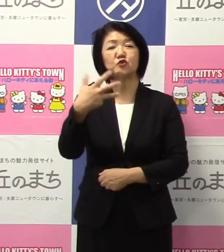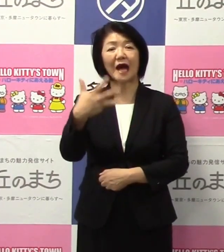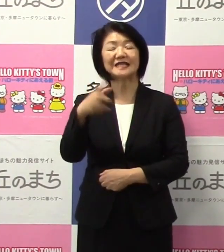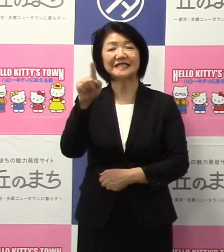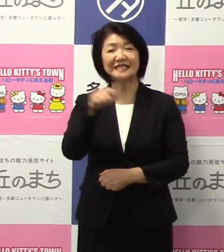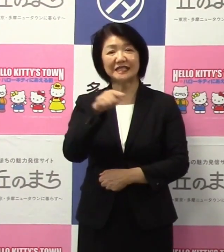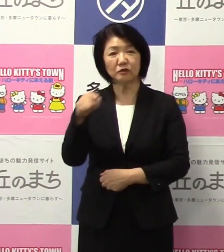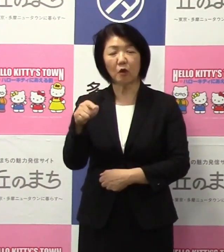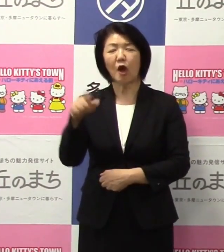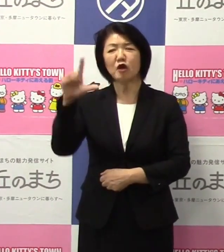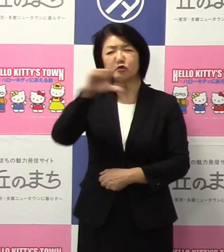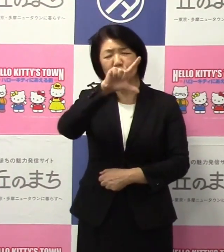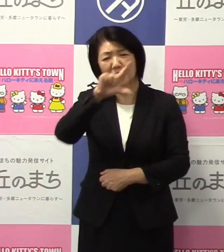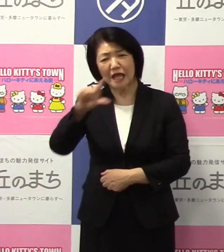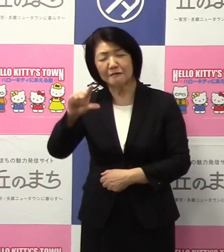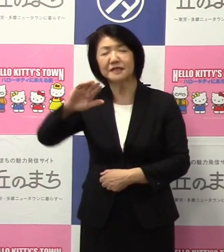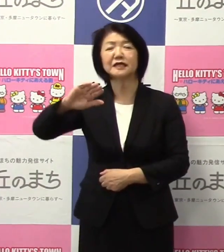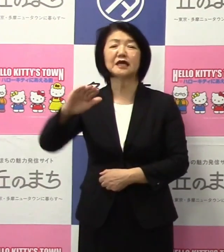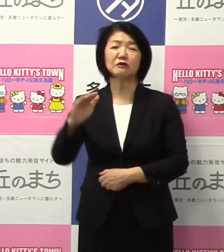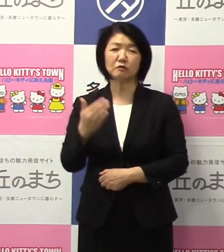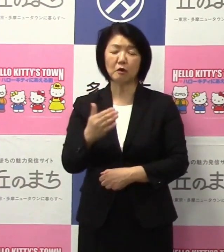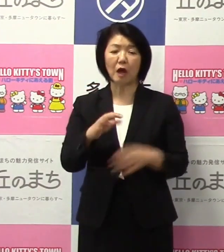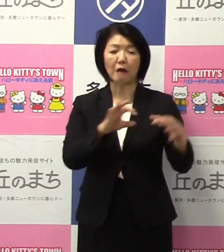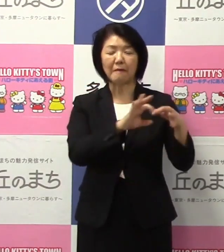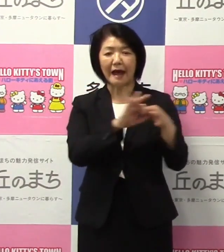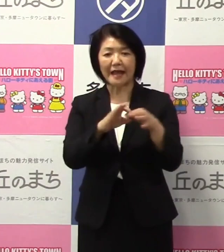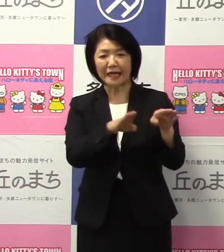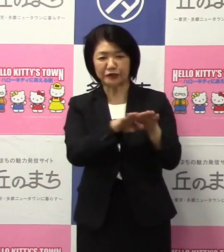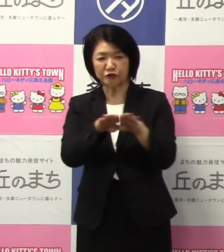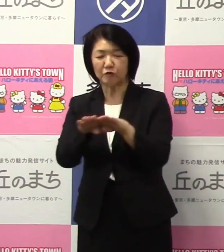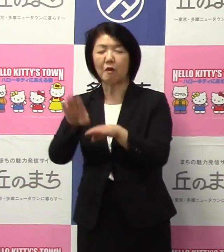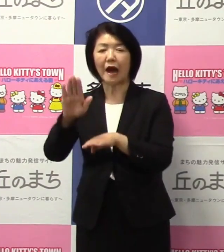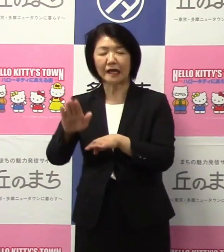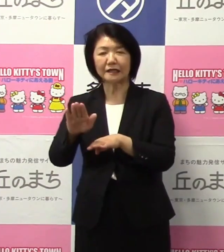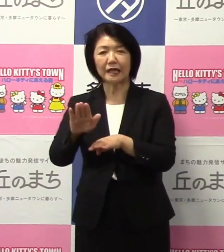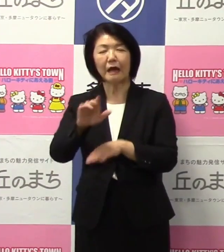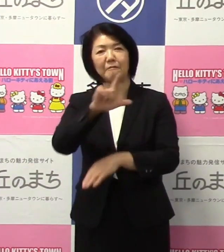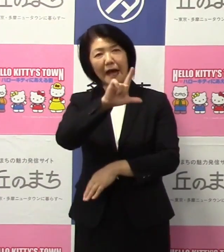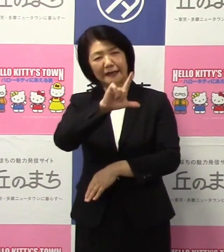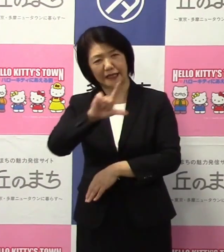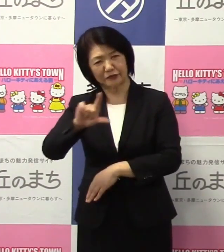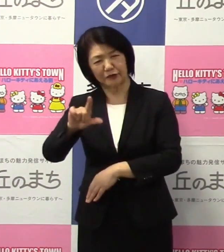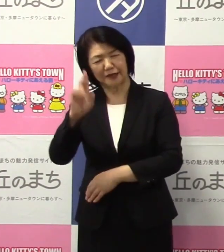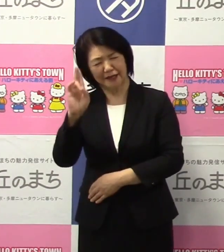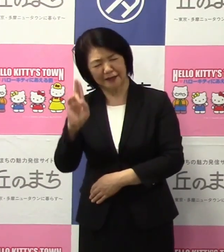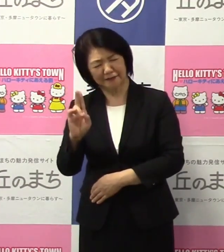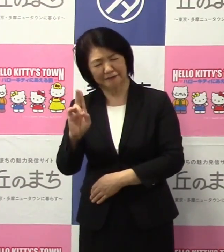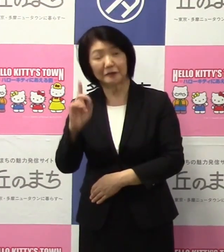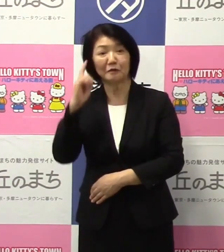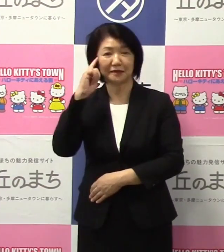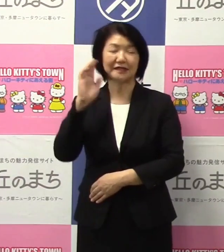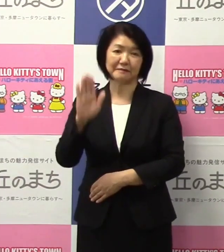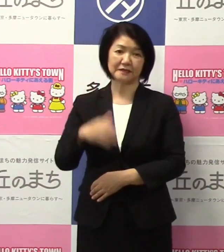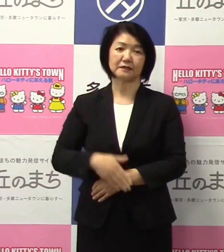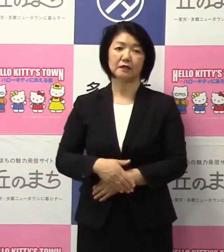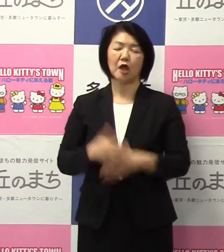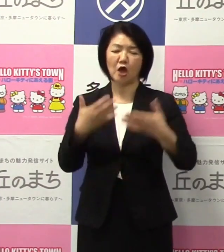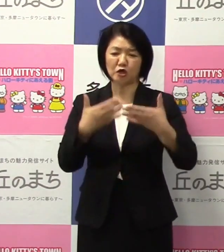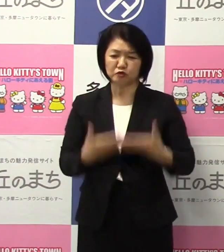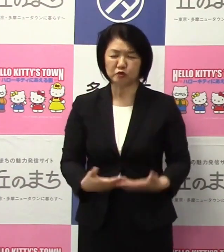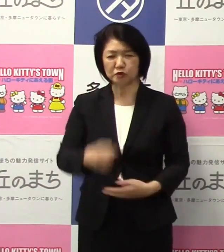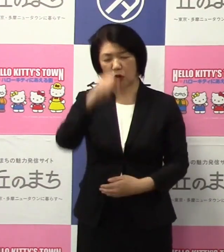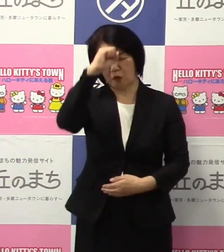桁の数字ではありますが、連休前に多少は減少しているようにも見えます。重症者